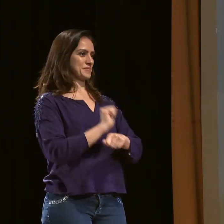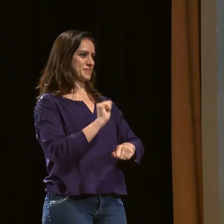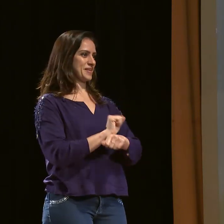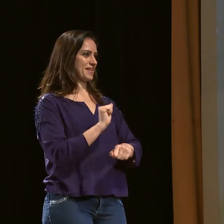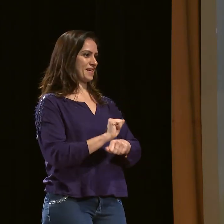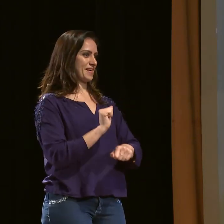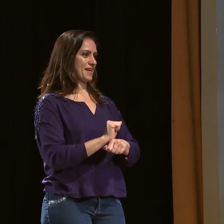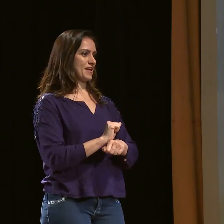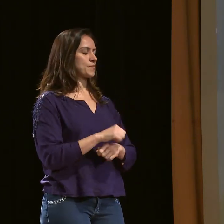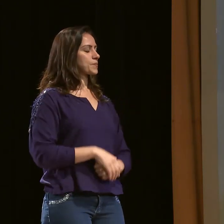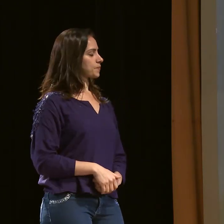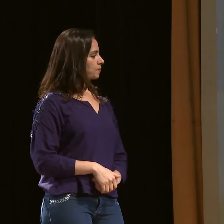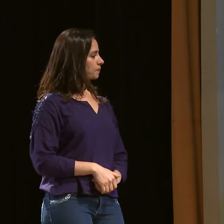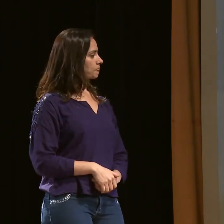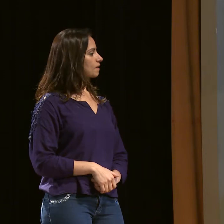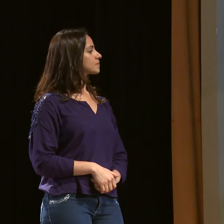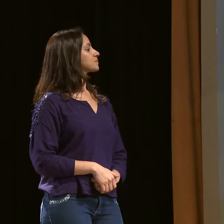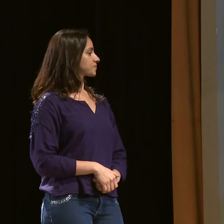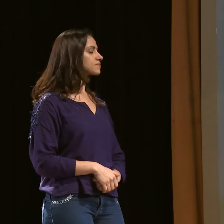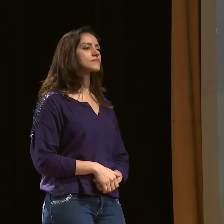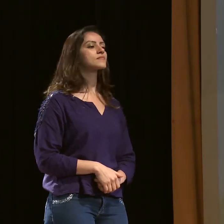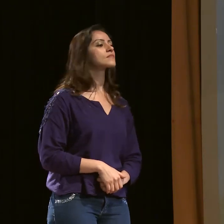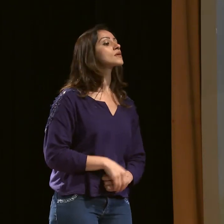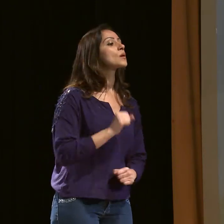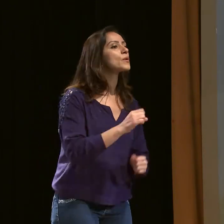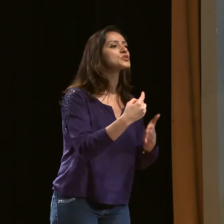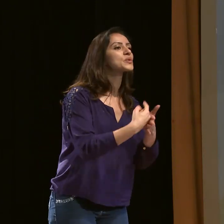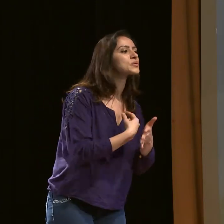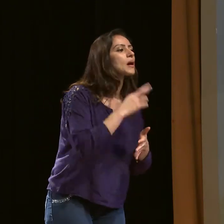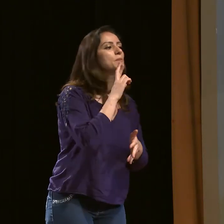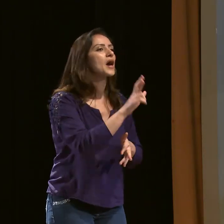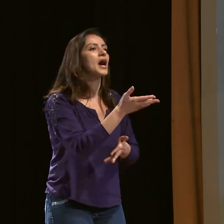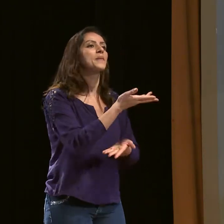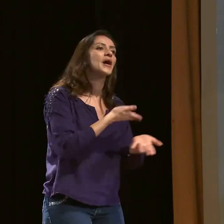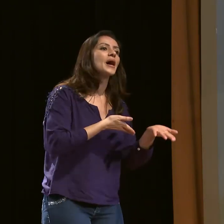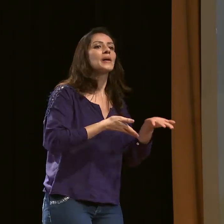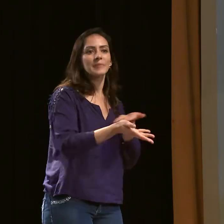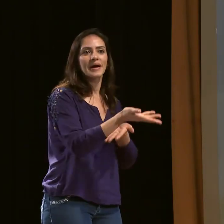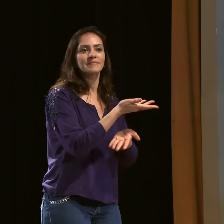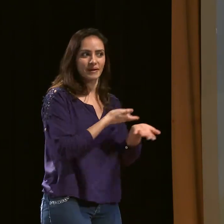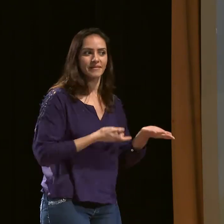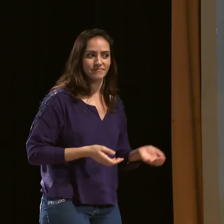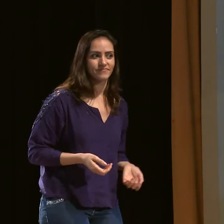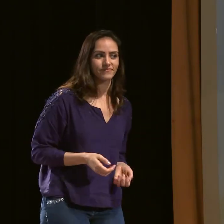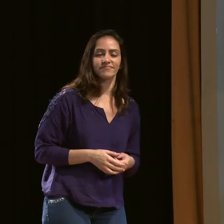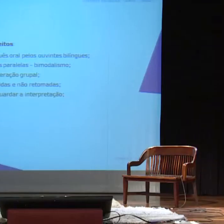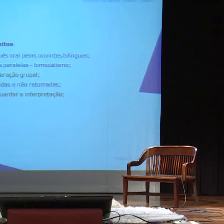esse hábito de aguardar o tempo da sinalização terminar, e aí sim, agora, né, dar o espaço para perguntas ou para